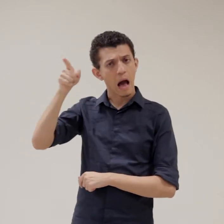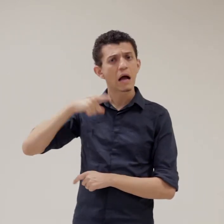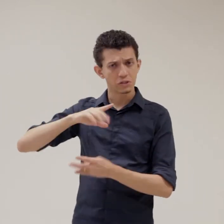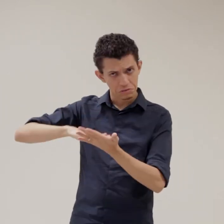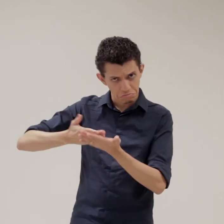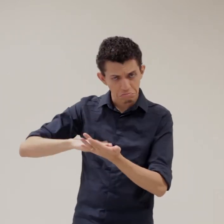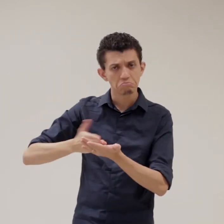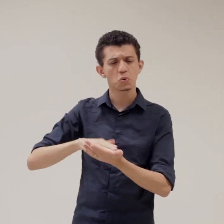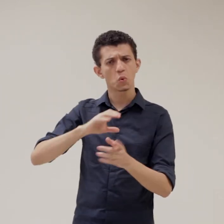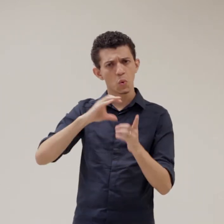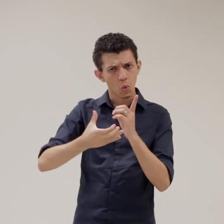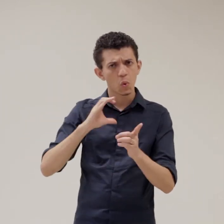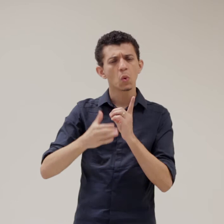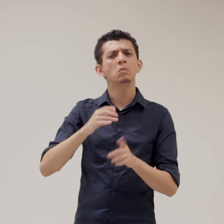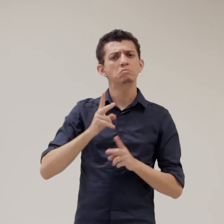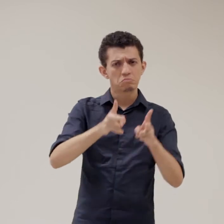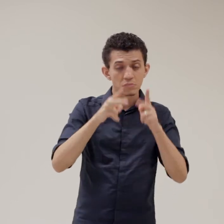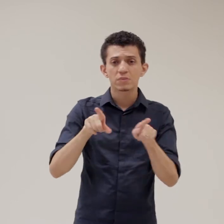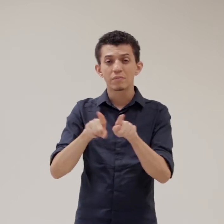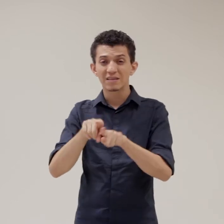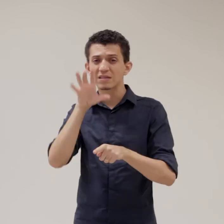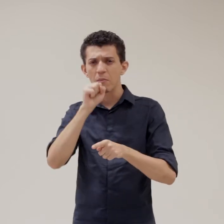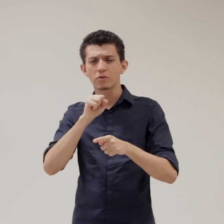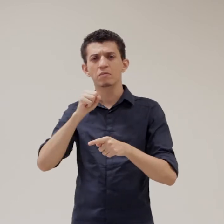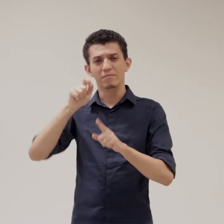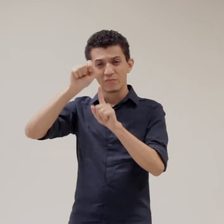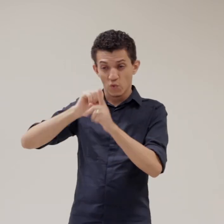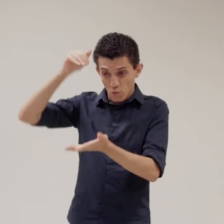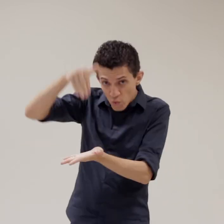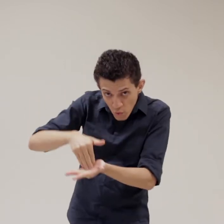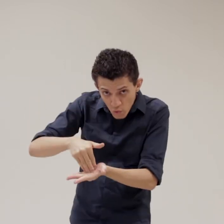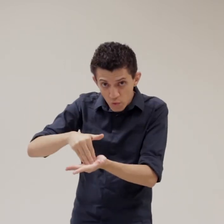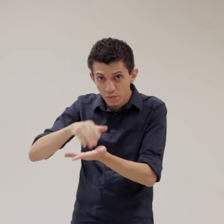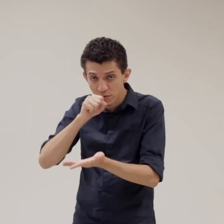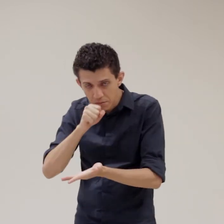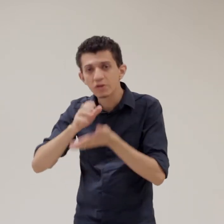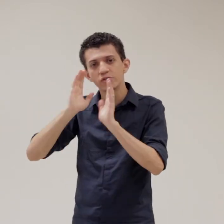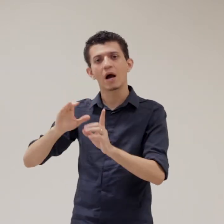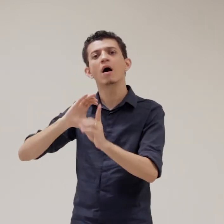auditivos, acrescenta. Há ainda uma classe especial de escola bíblica dominical para surdos.